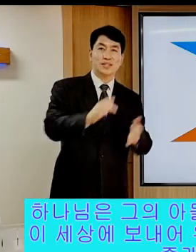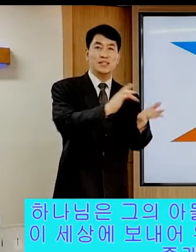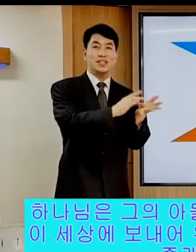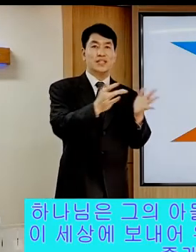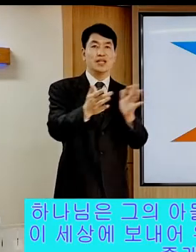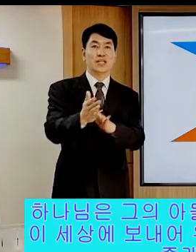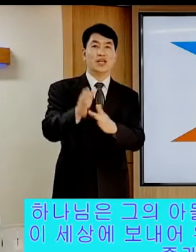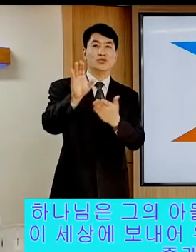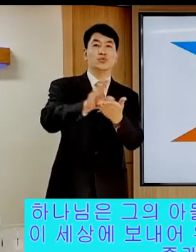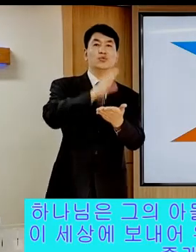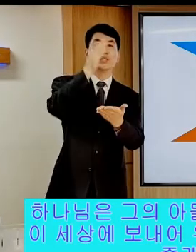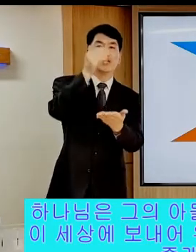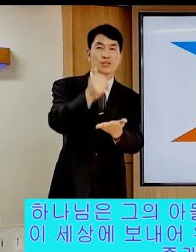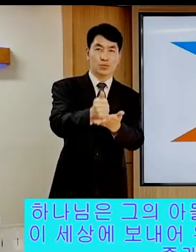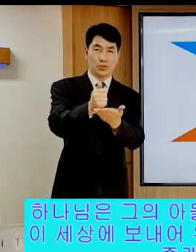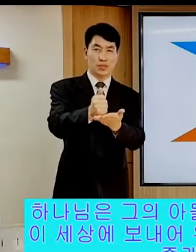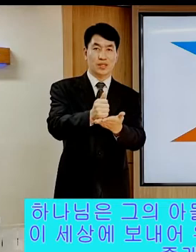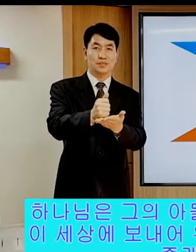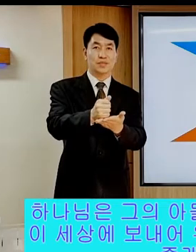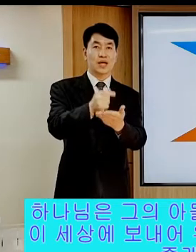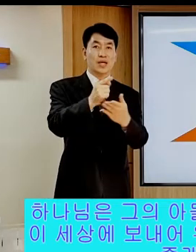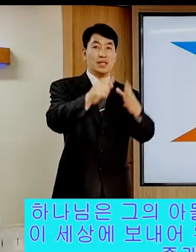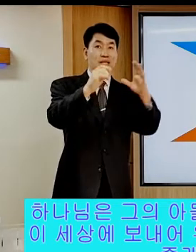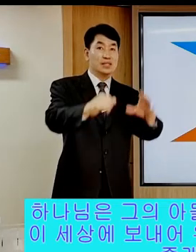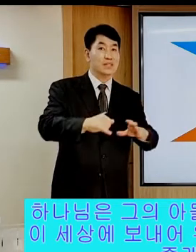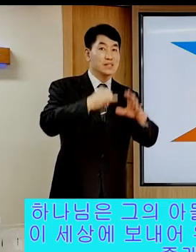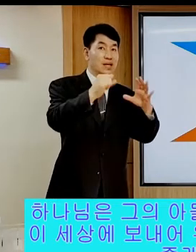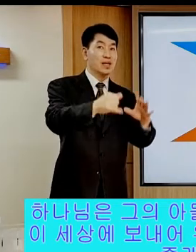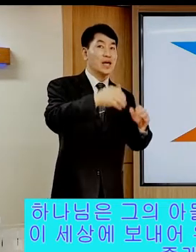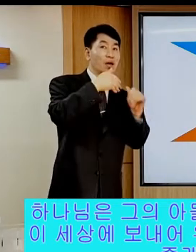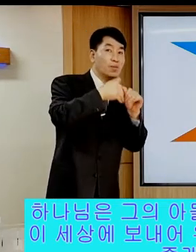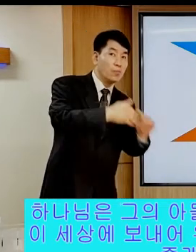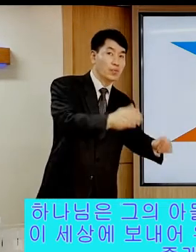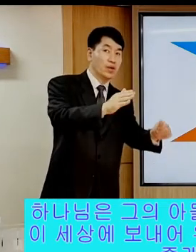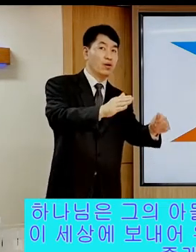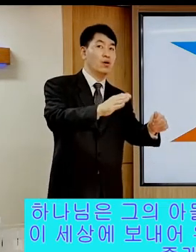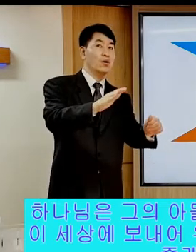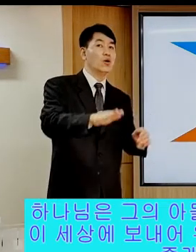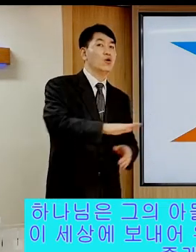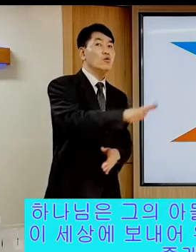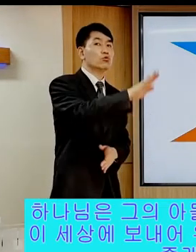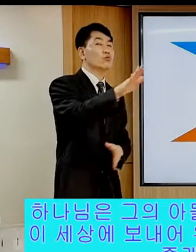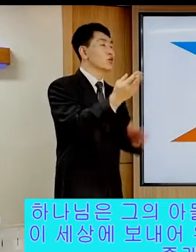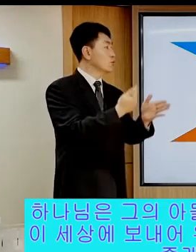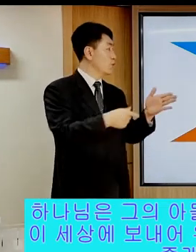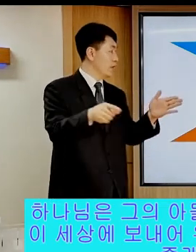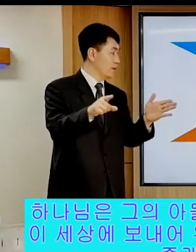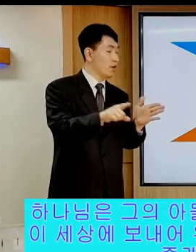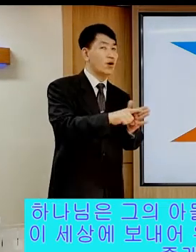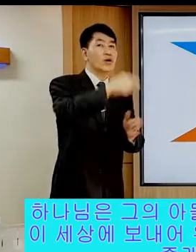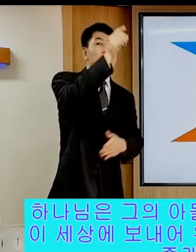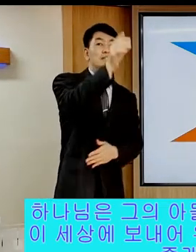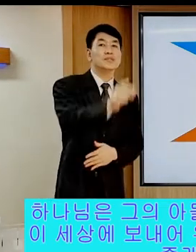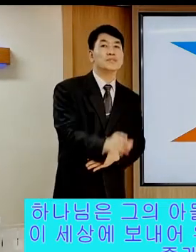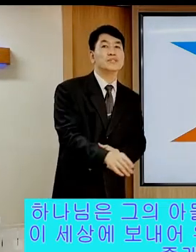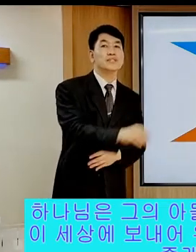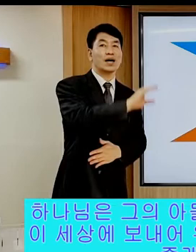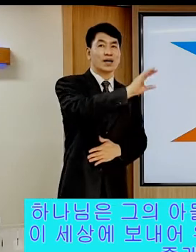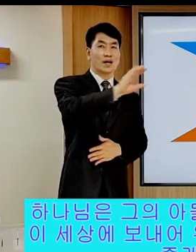아들이신 예수 그리스도를 이 세상에 보내어 우리를 위하여